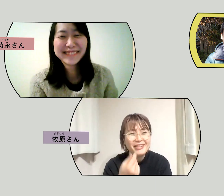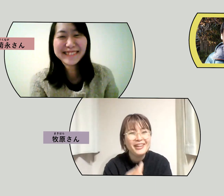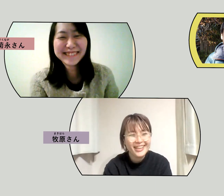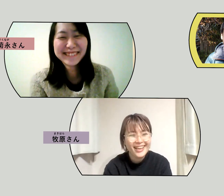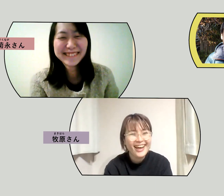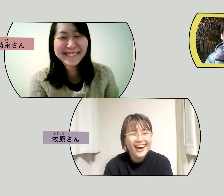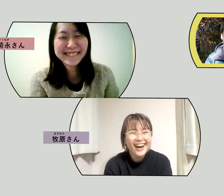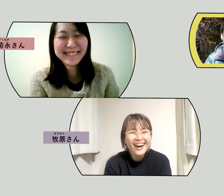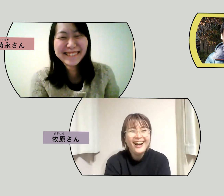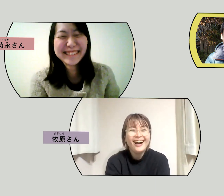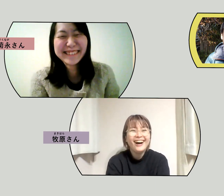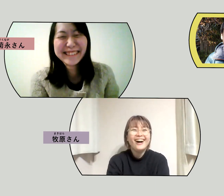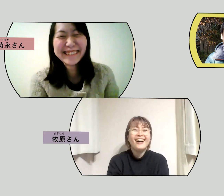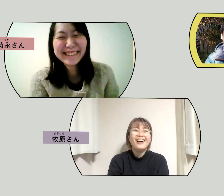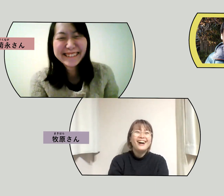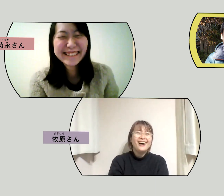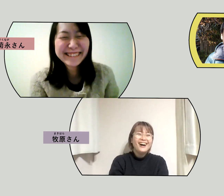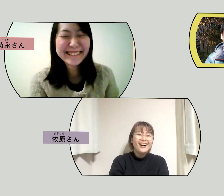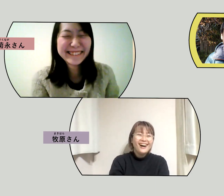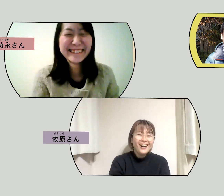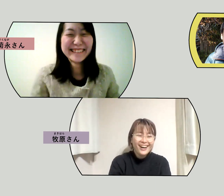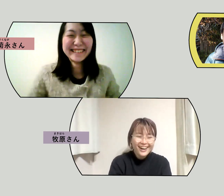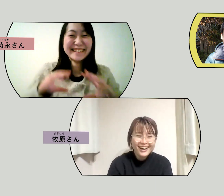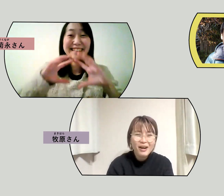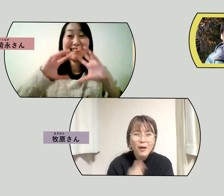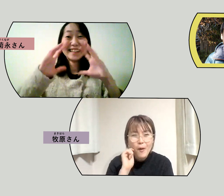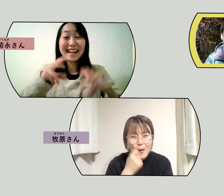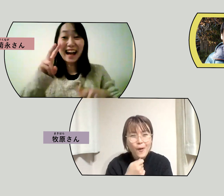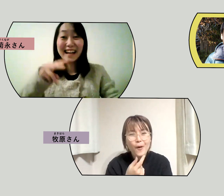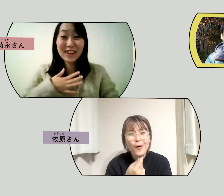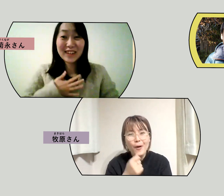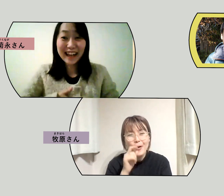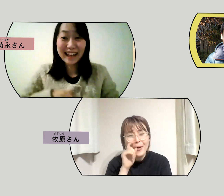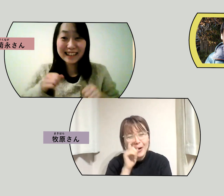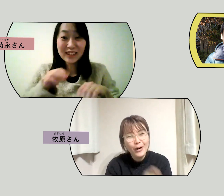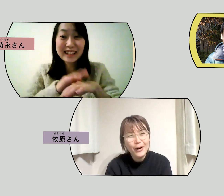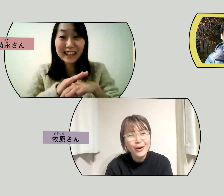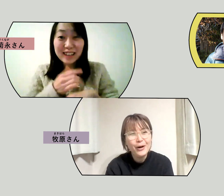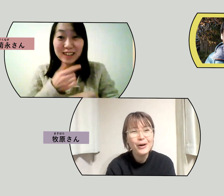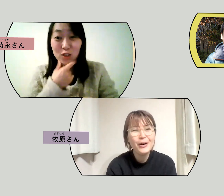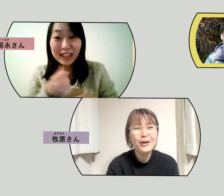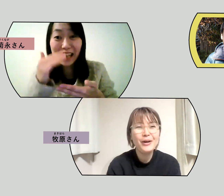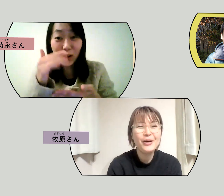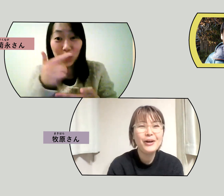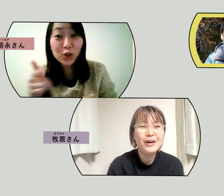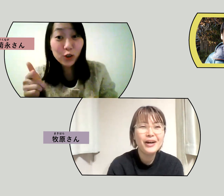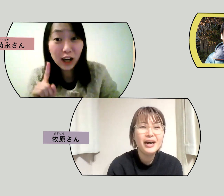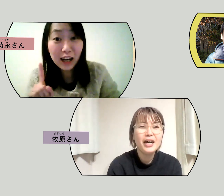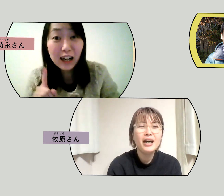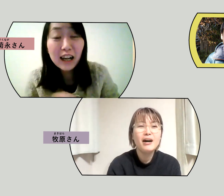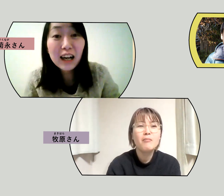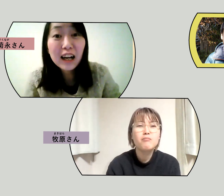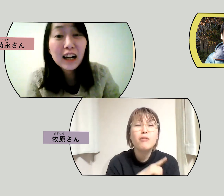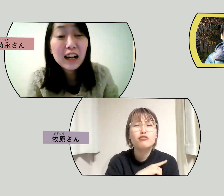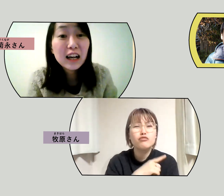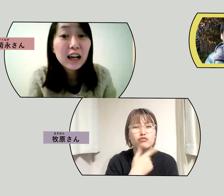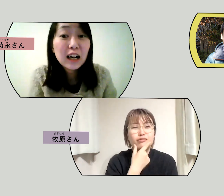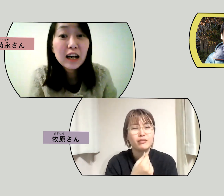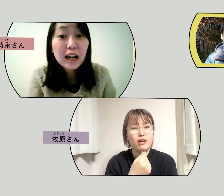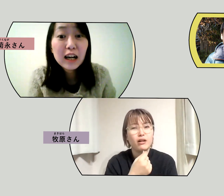難しい質問ですね世界の理解の仕方好きなこととか